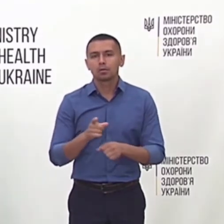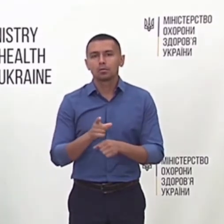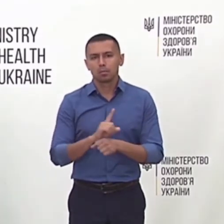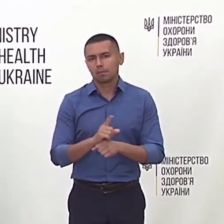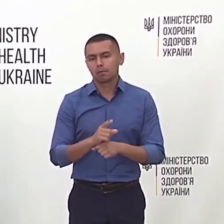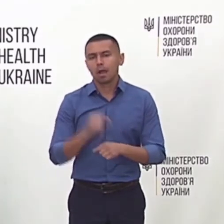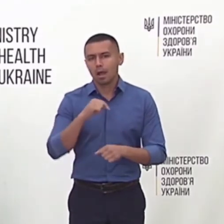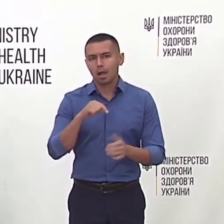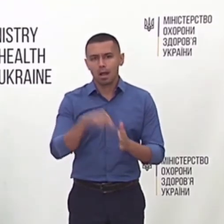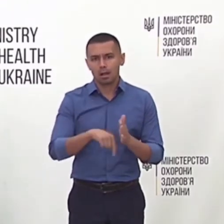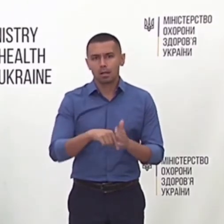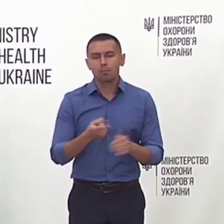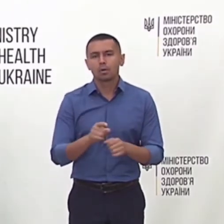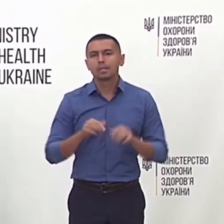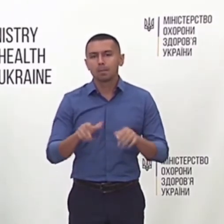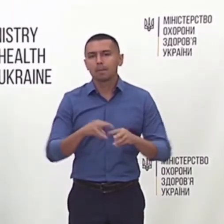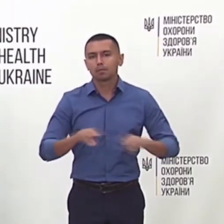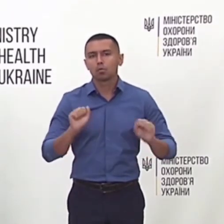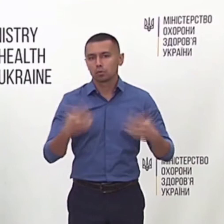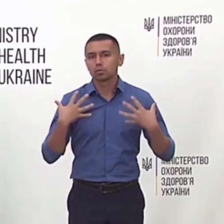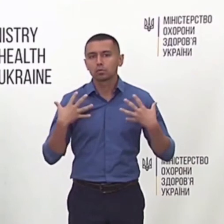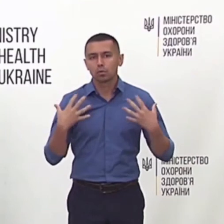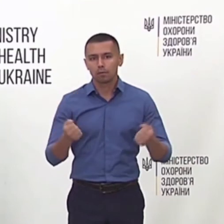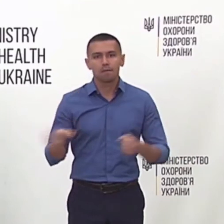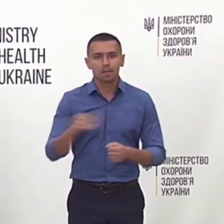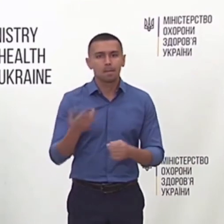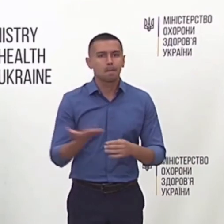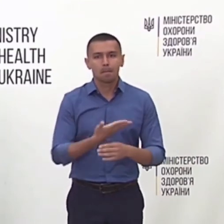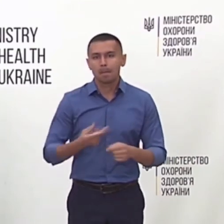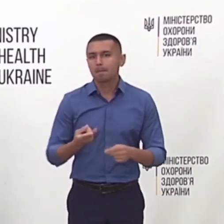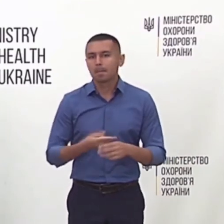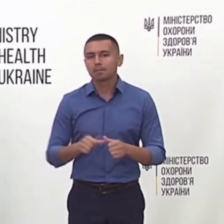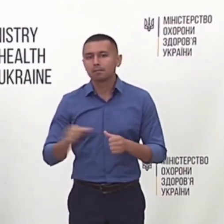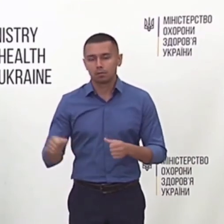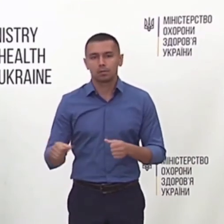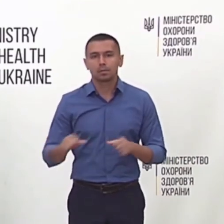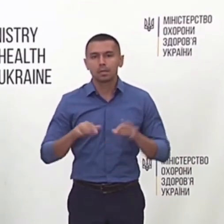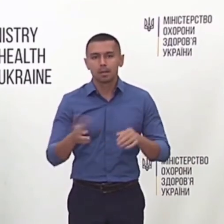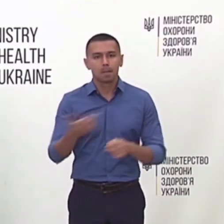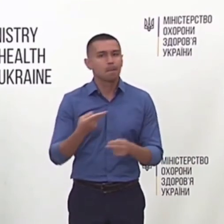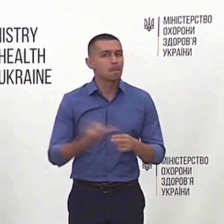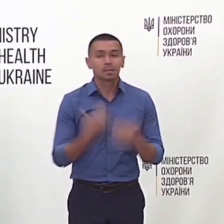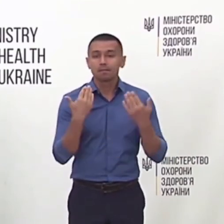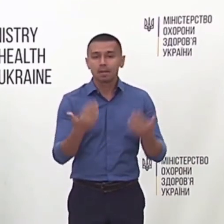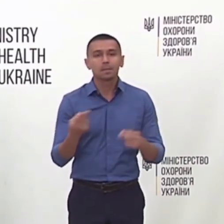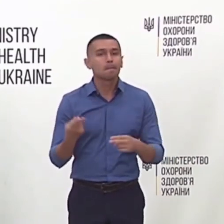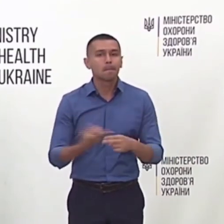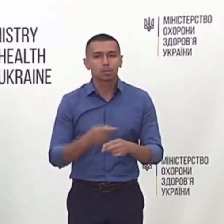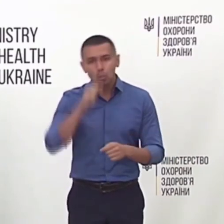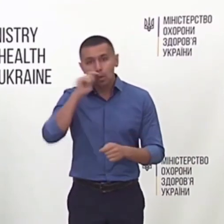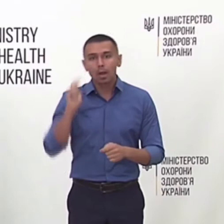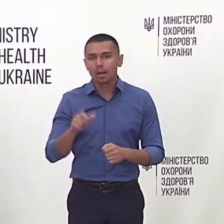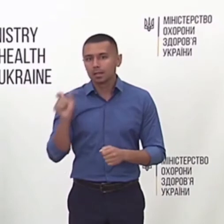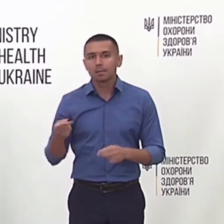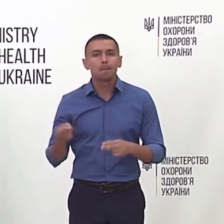характеру, або то діями Міністерства охорони здоров'я, всі ми без виключення діями. Ми без вас, без